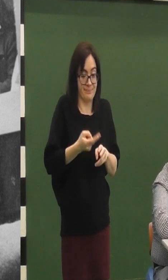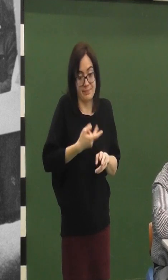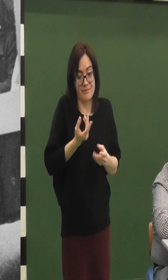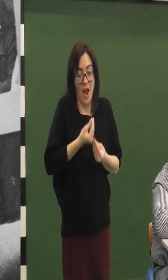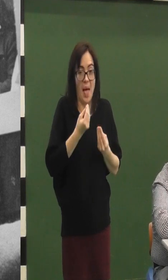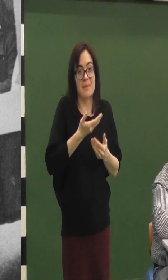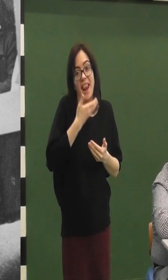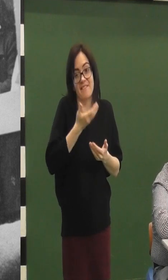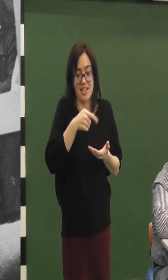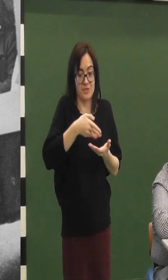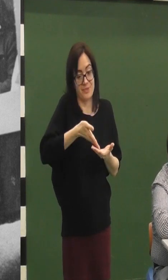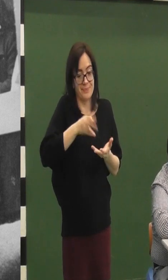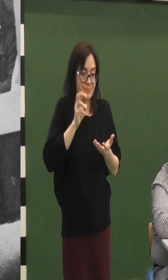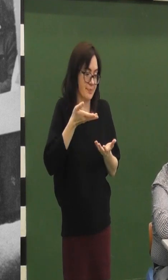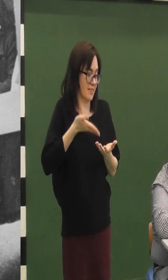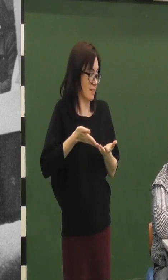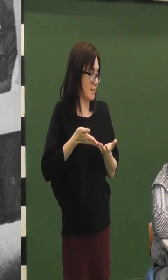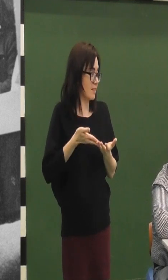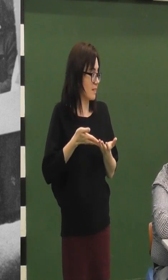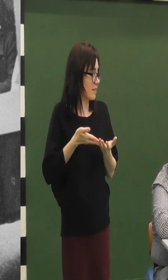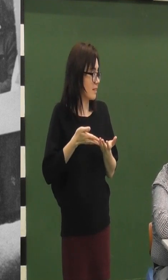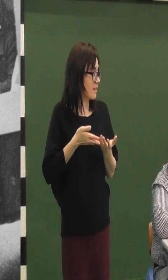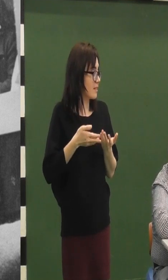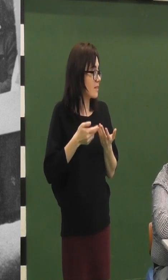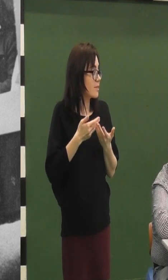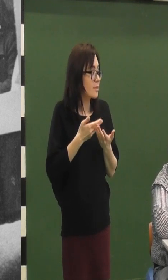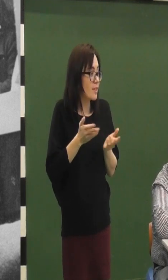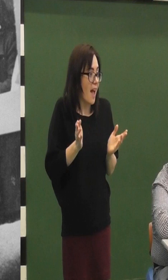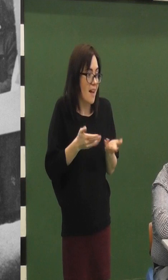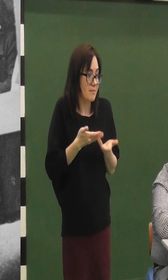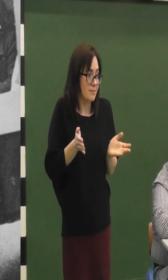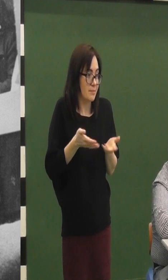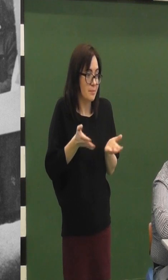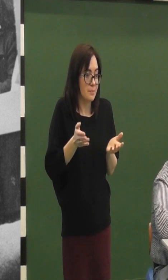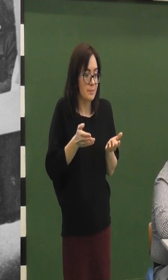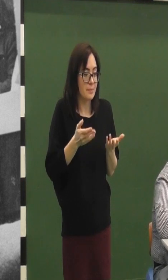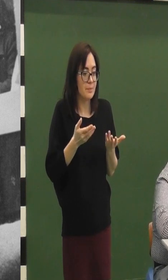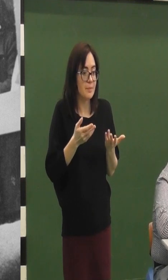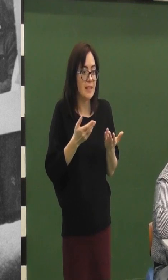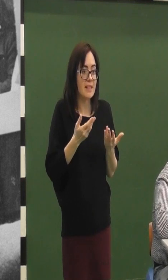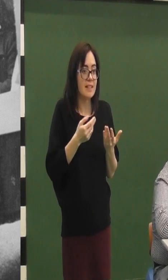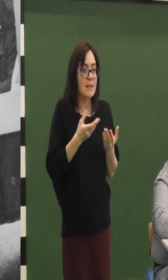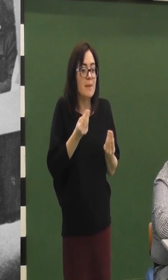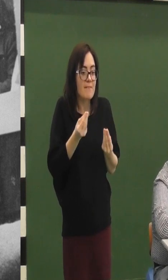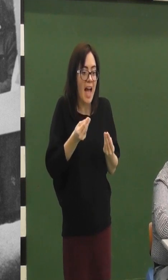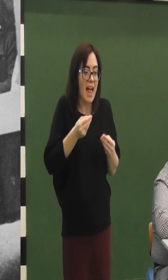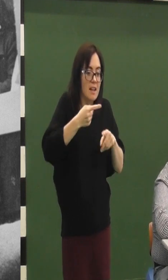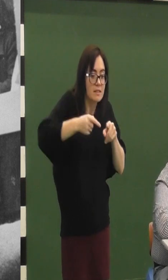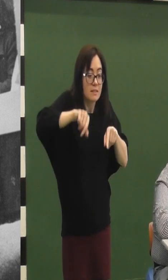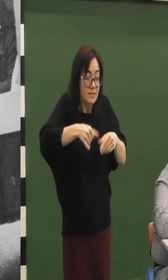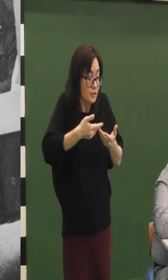volt. És semmilyen köket ebbe eszközünk nem volt, egy